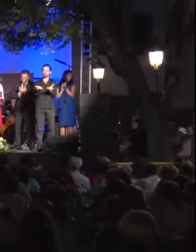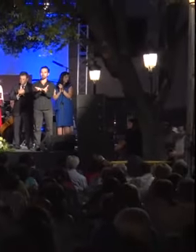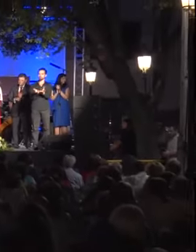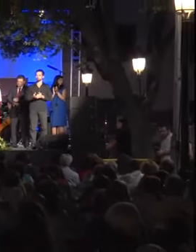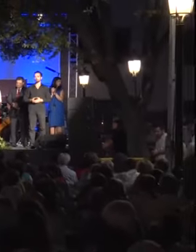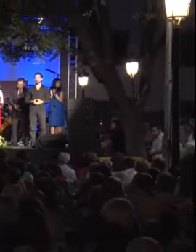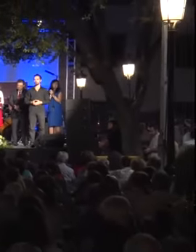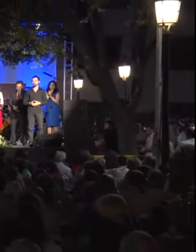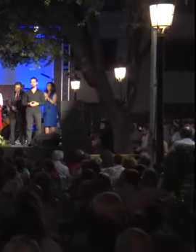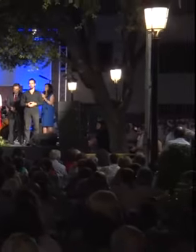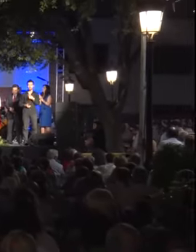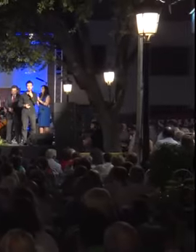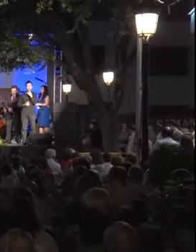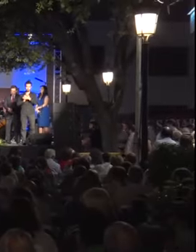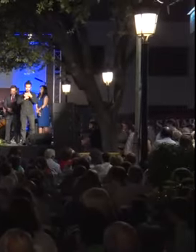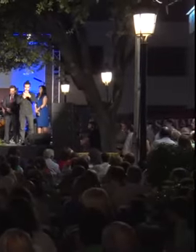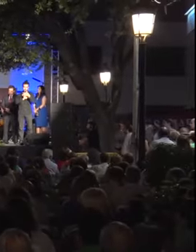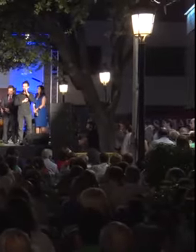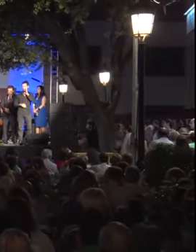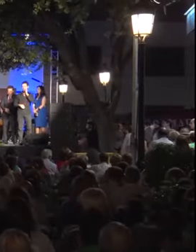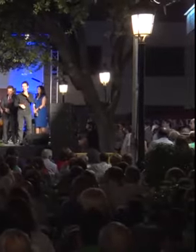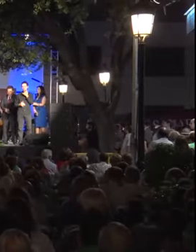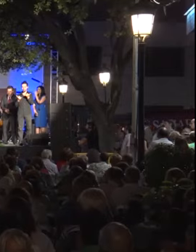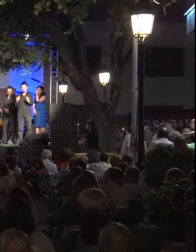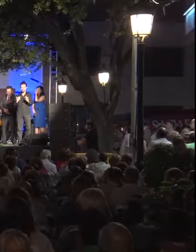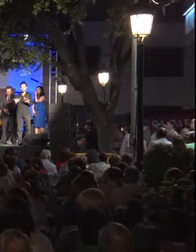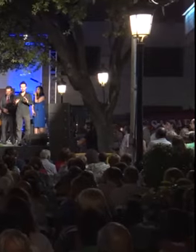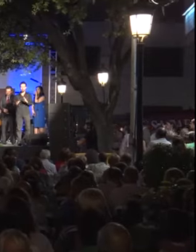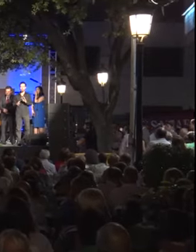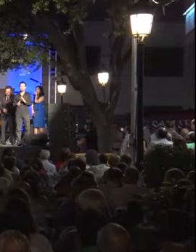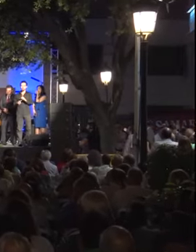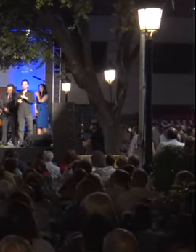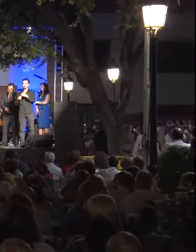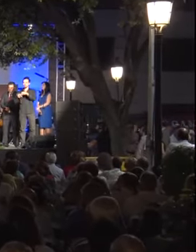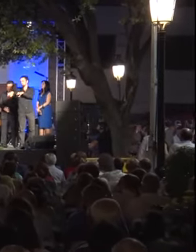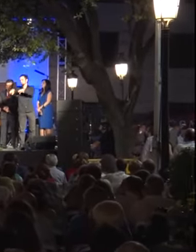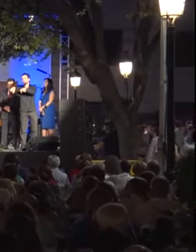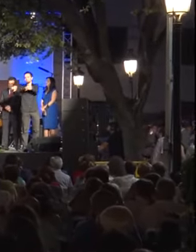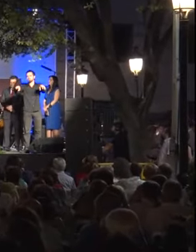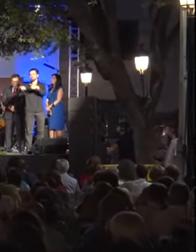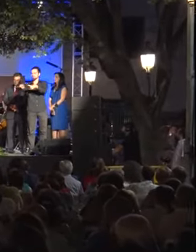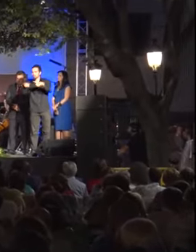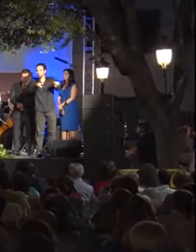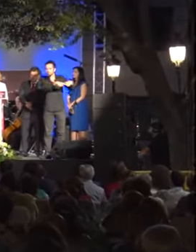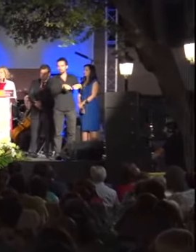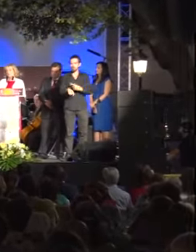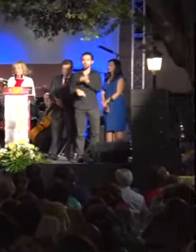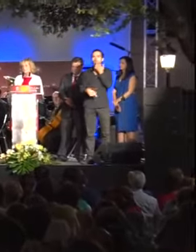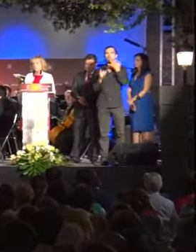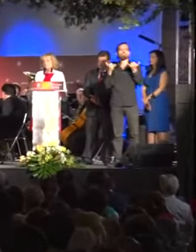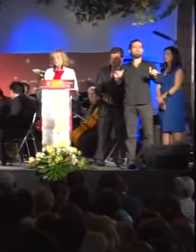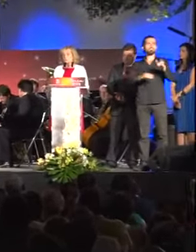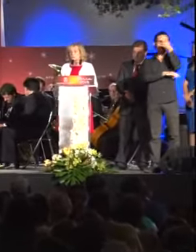Pues decía que es una feria que conforman muchas ferias. Tenemos nuestra gran feria taurina. No hace falta más que